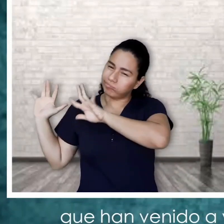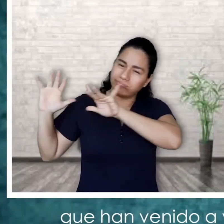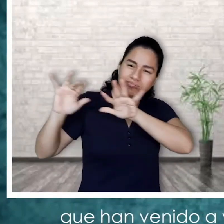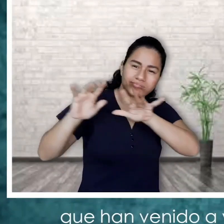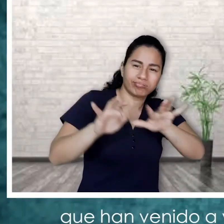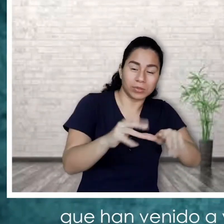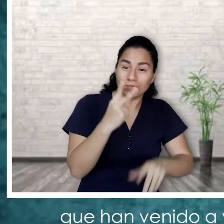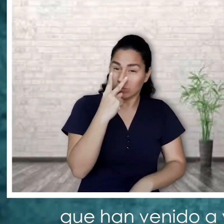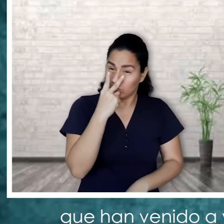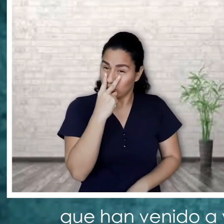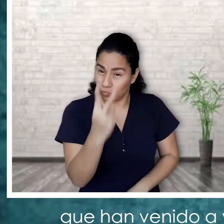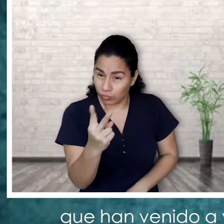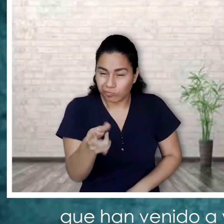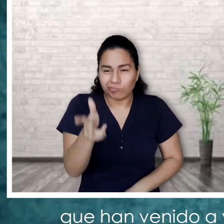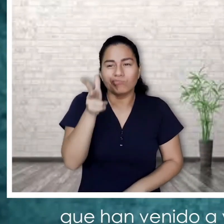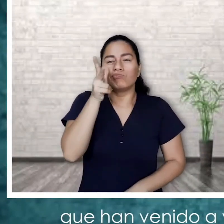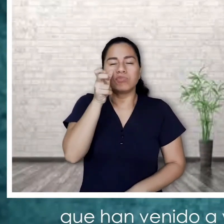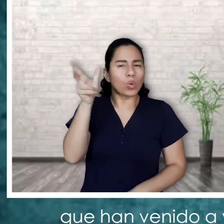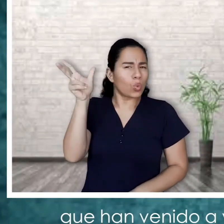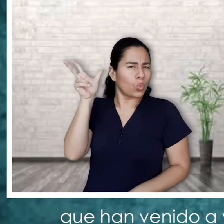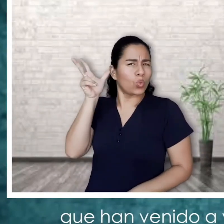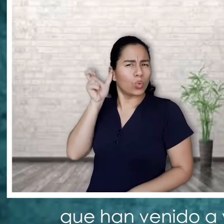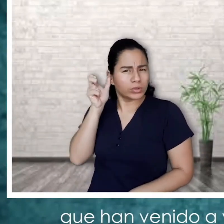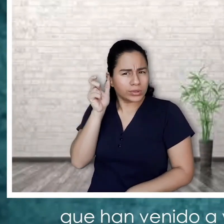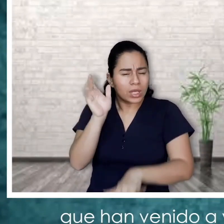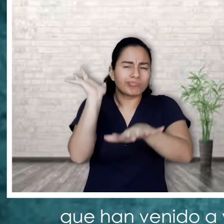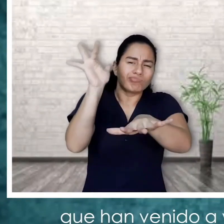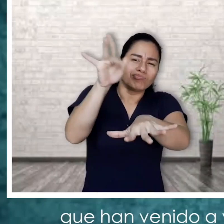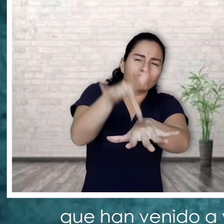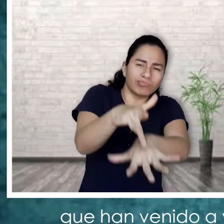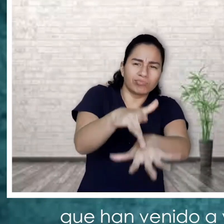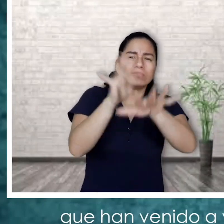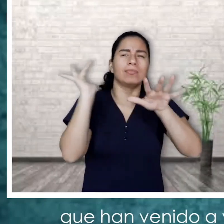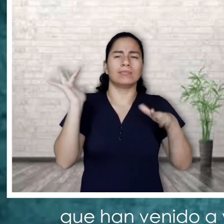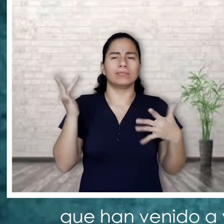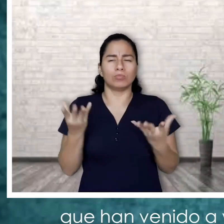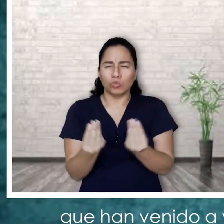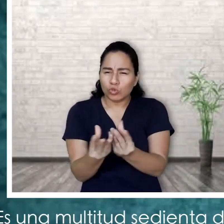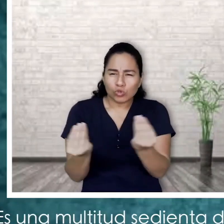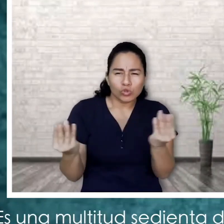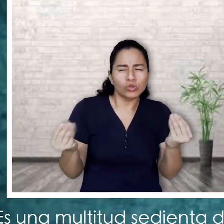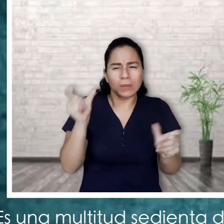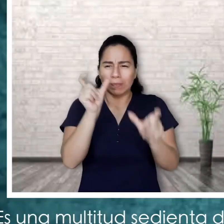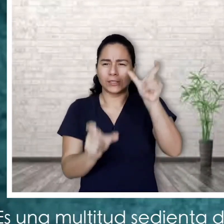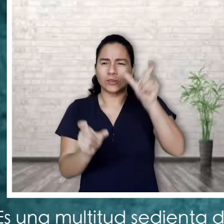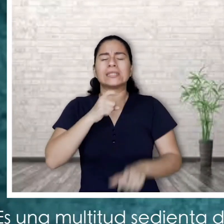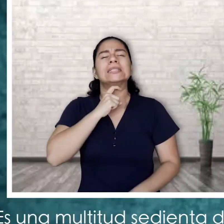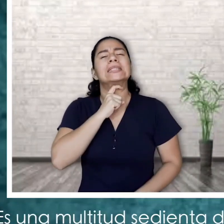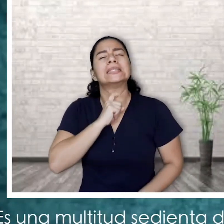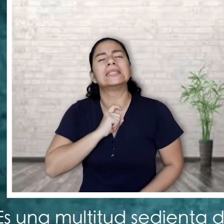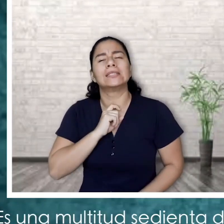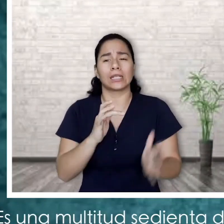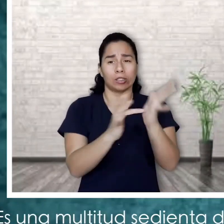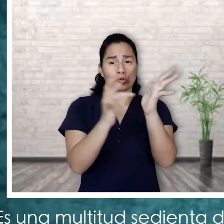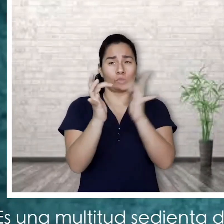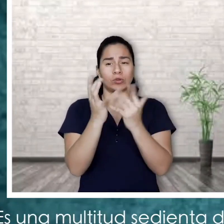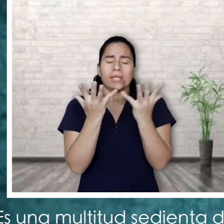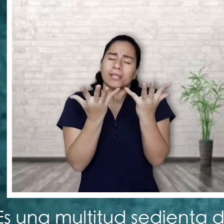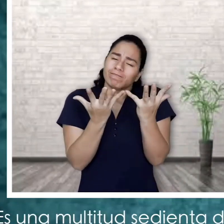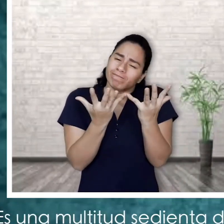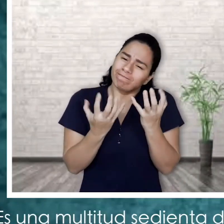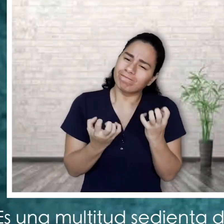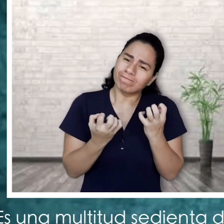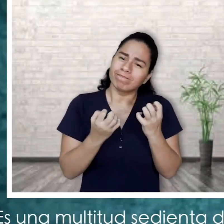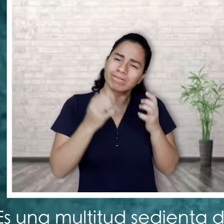diferentes que han venido a verlo, a escucharlo, a tocarlo. Es una multitud sedienta de